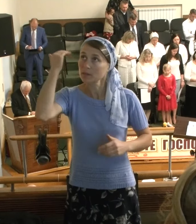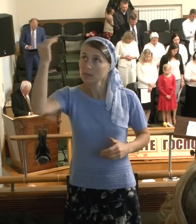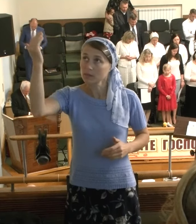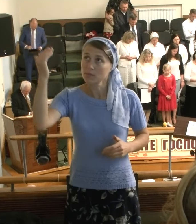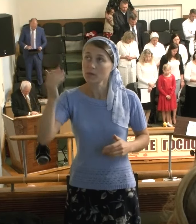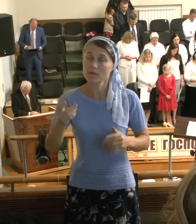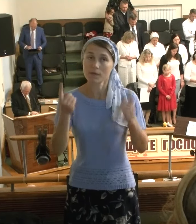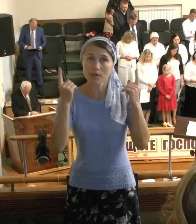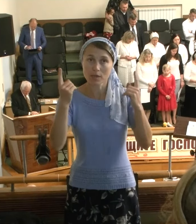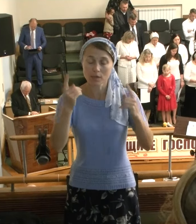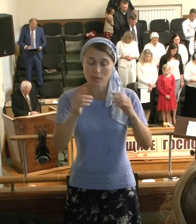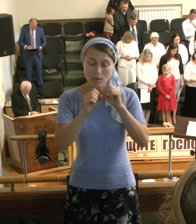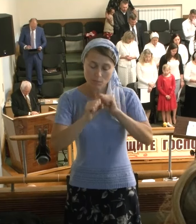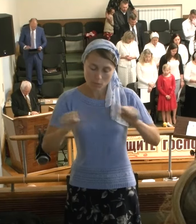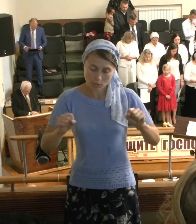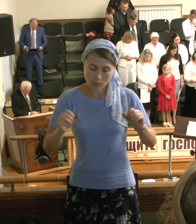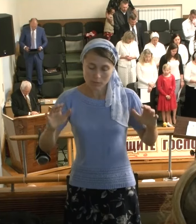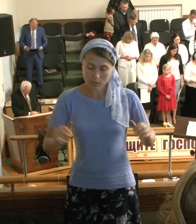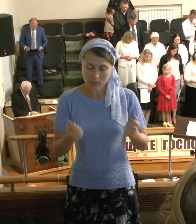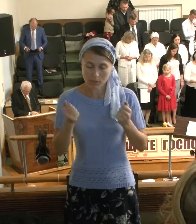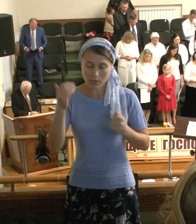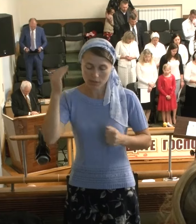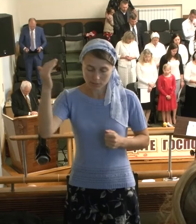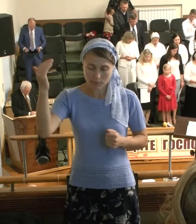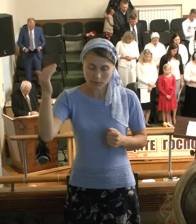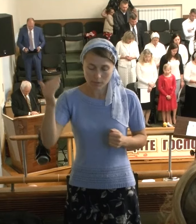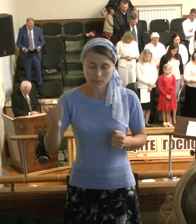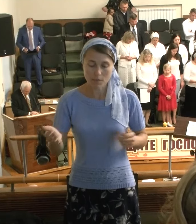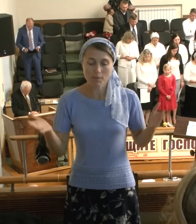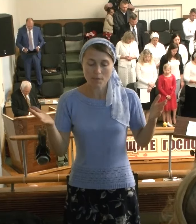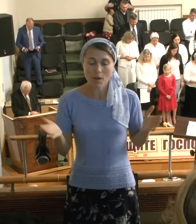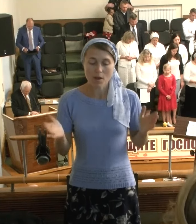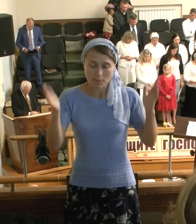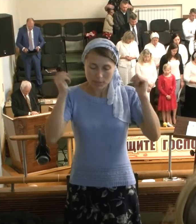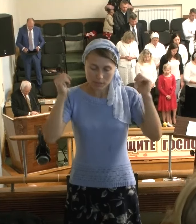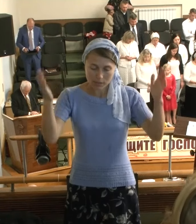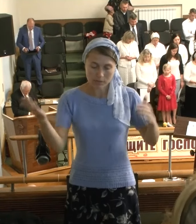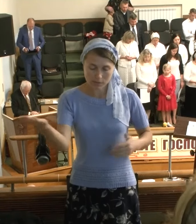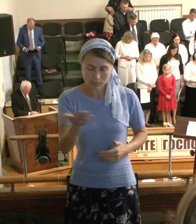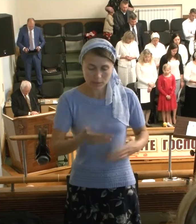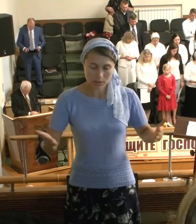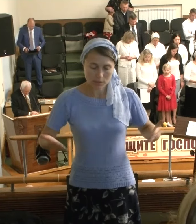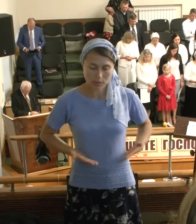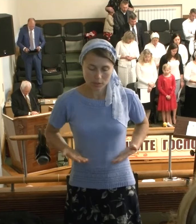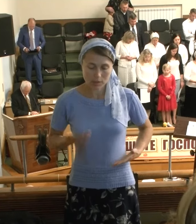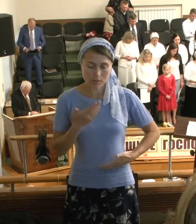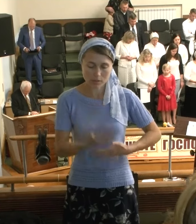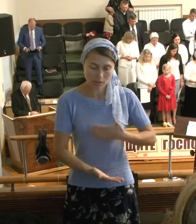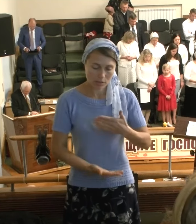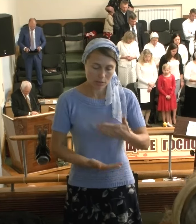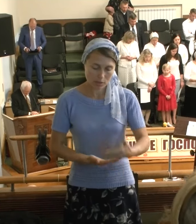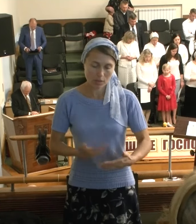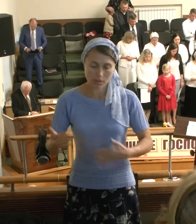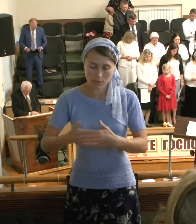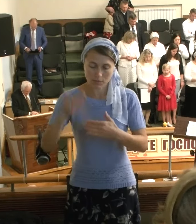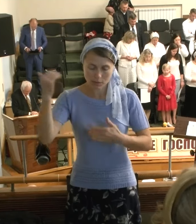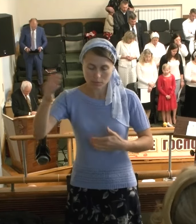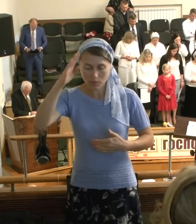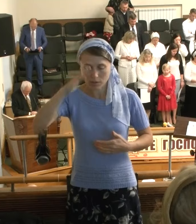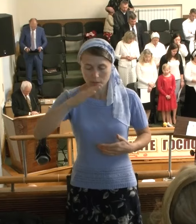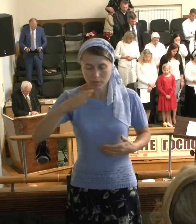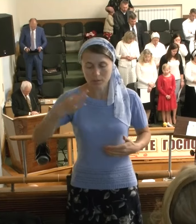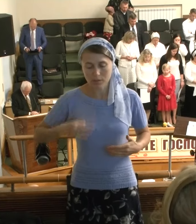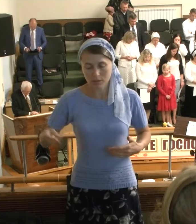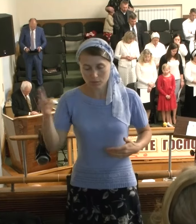спасения. Прославься в нашей жизни, в нашем общении, в нашем хождении пред Тобою, Отец и Сын и